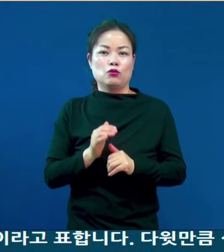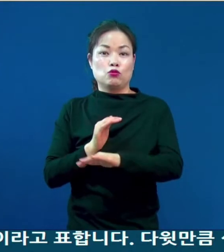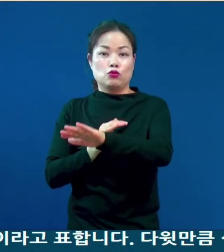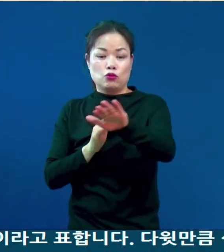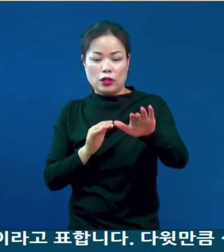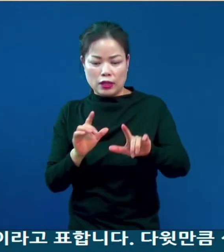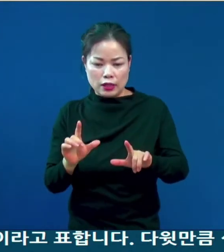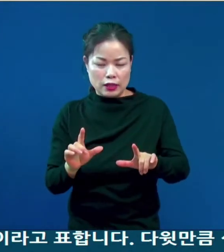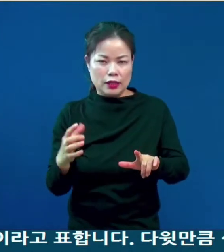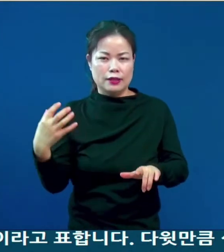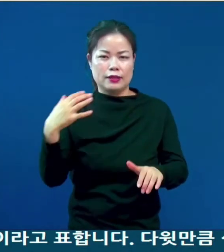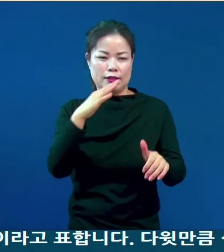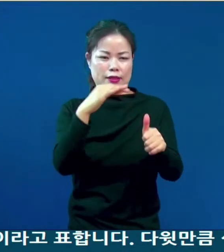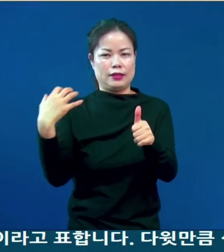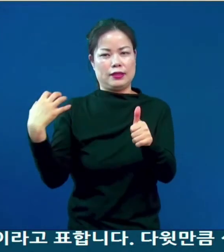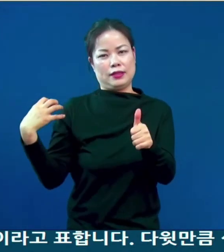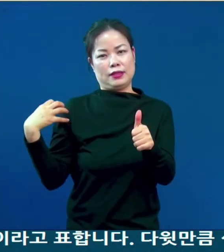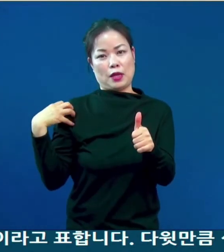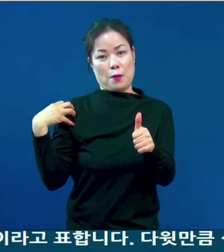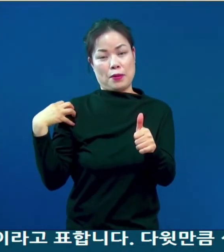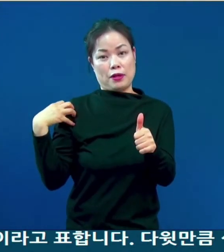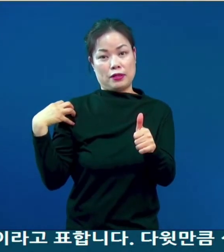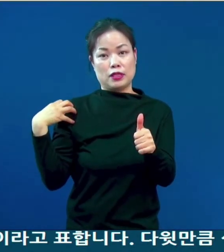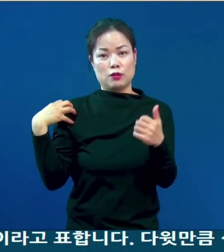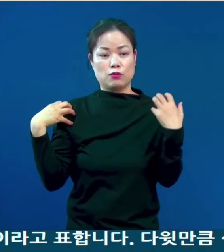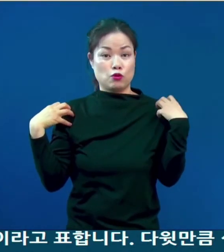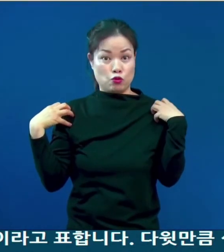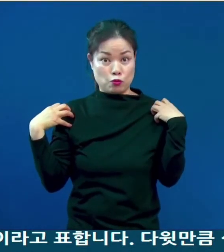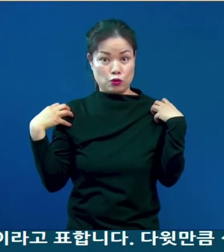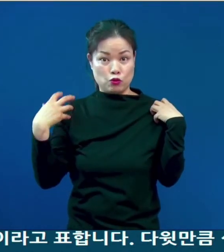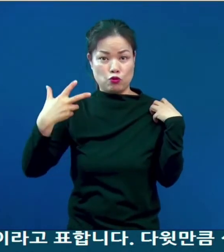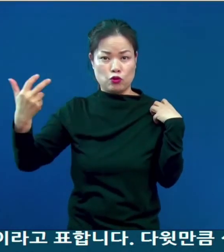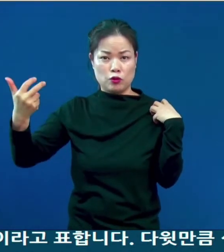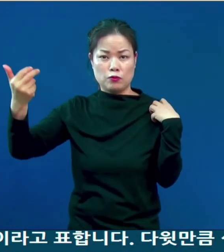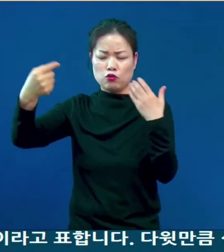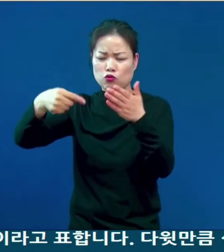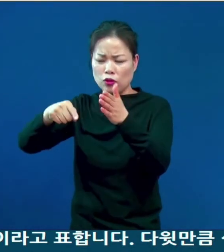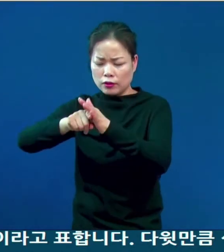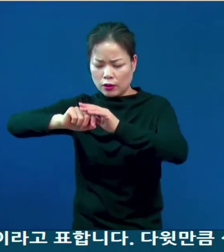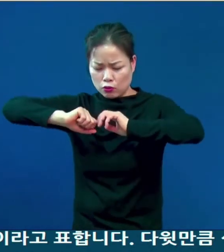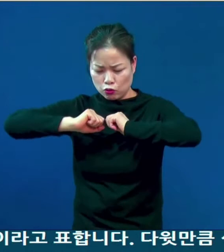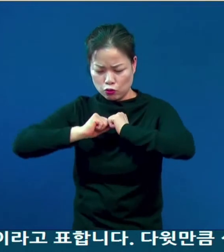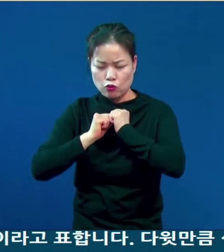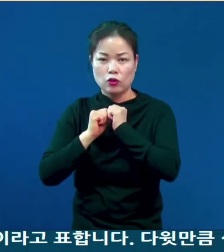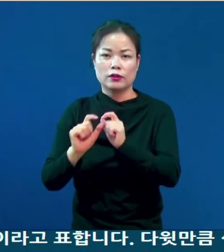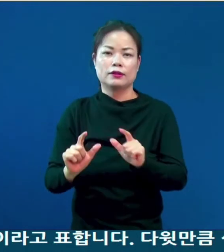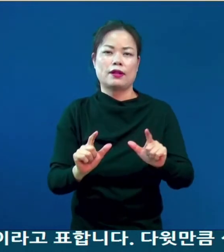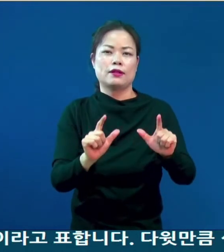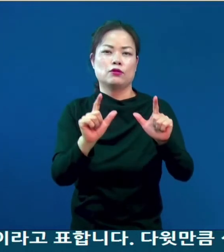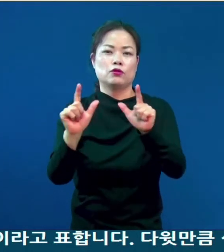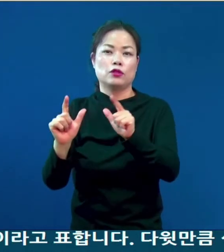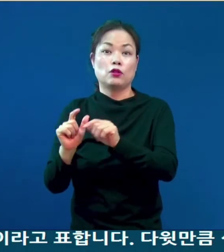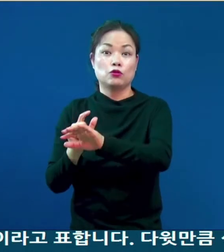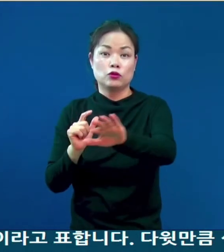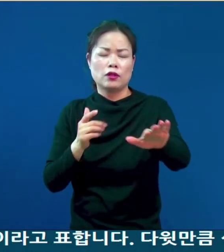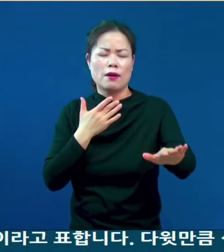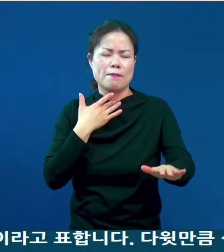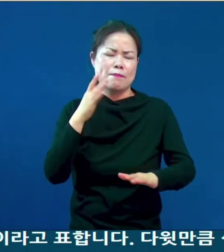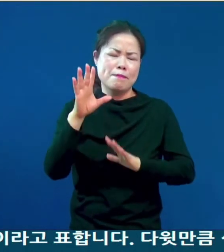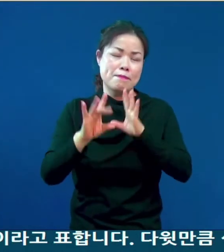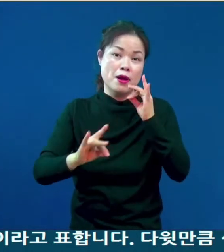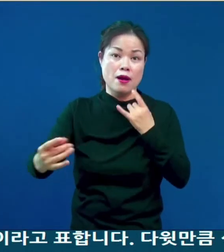우리의 사명, 하나님께서 내게 맡겨주신 직분, 주님을 위해서 발버둥 치며 순종하며 살아가려는 우리의